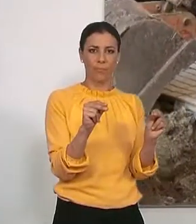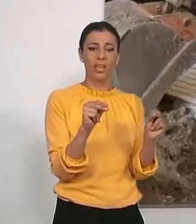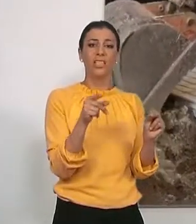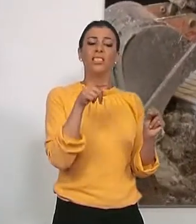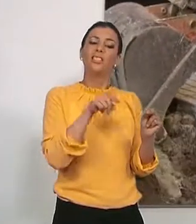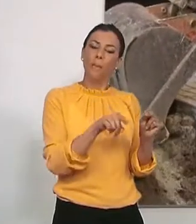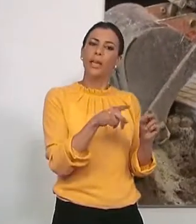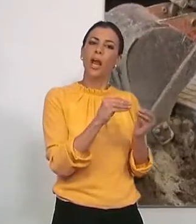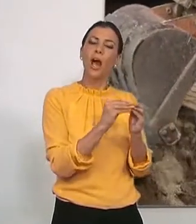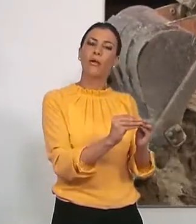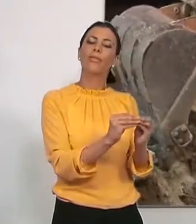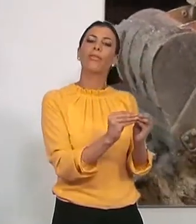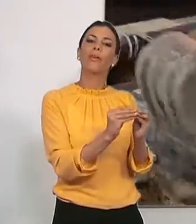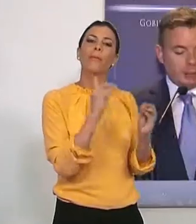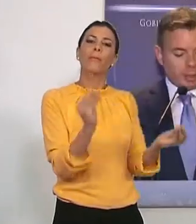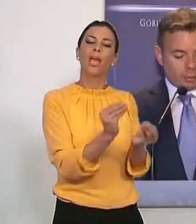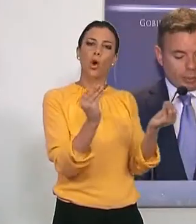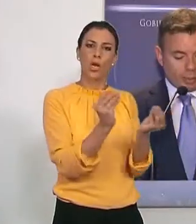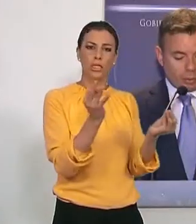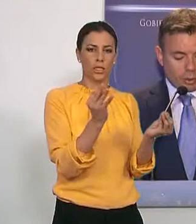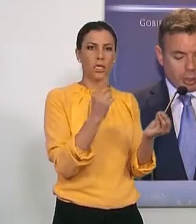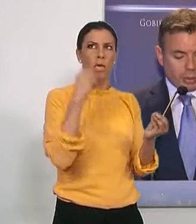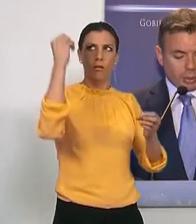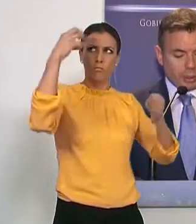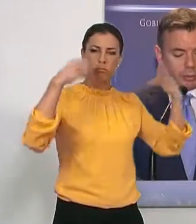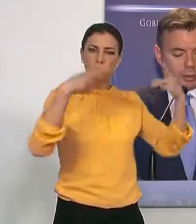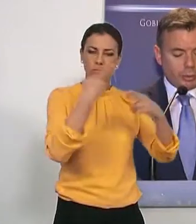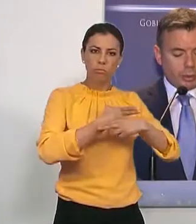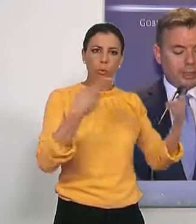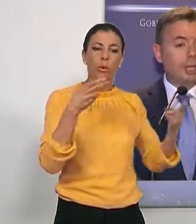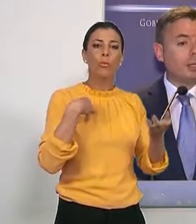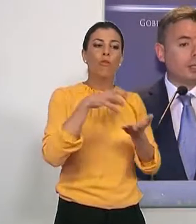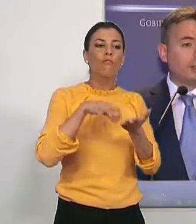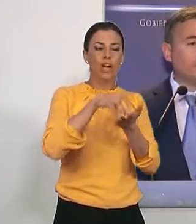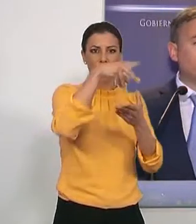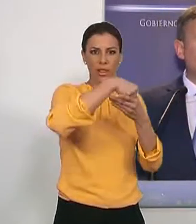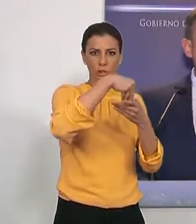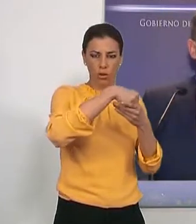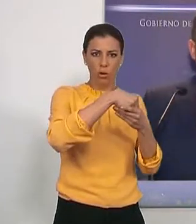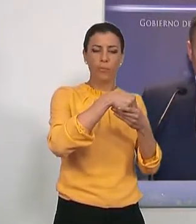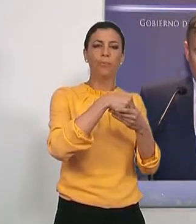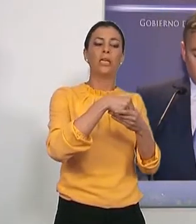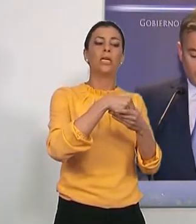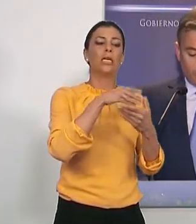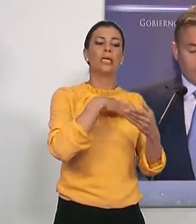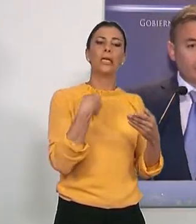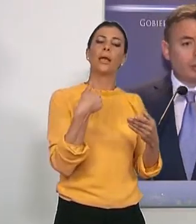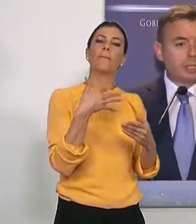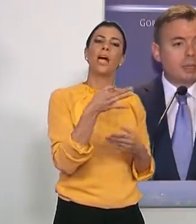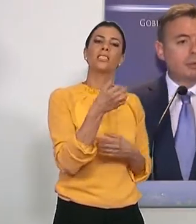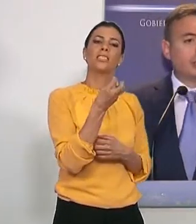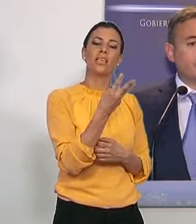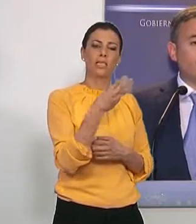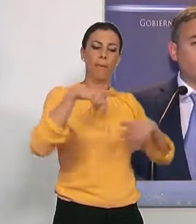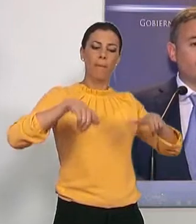terminar añadió que también se ha llevado a cabo la mejora de ese alimento y alumbrado público en el barrio en cuestión además se va a